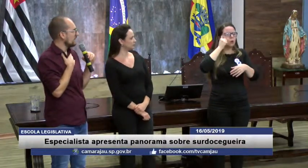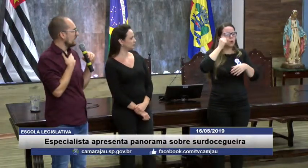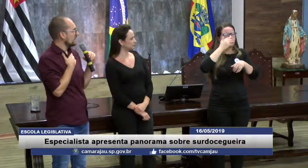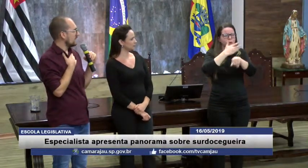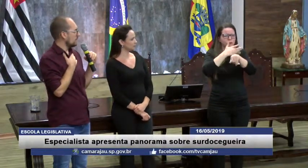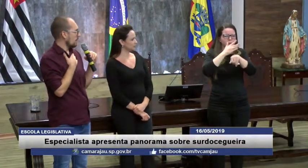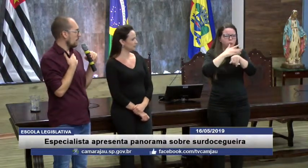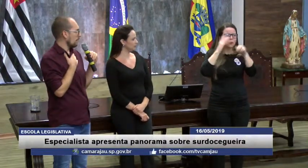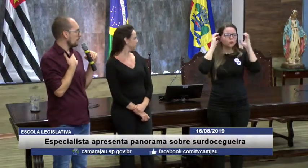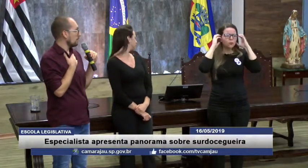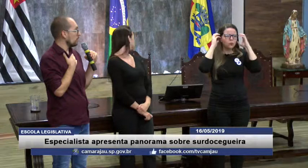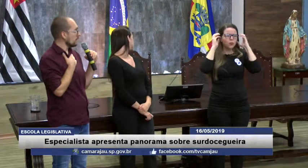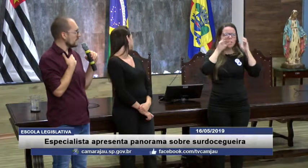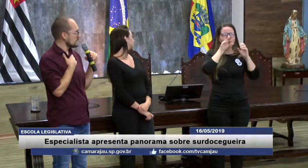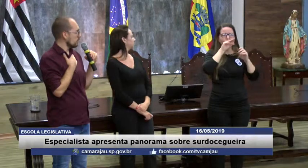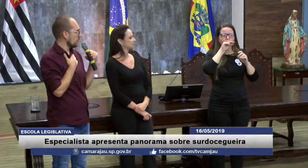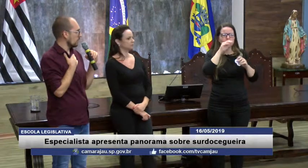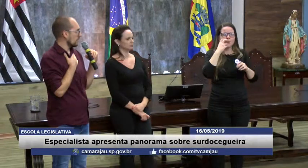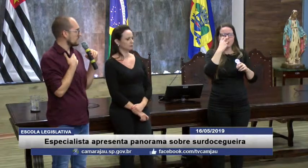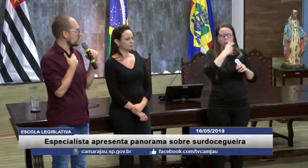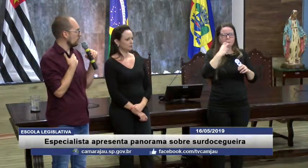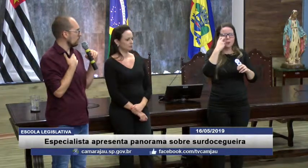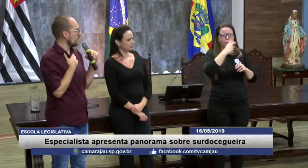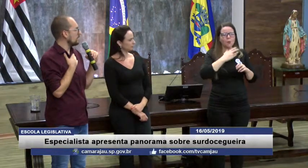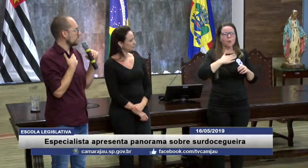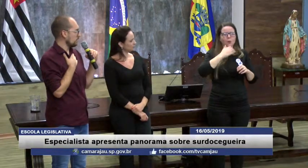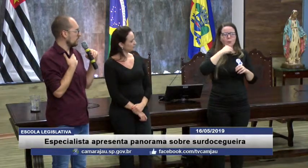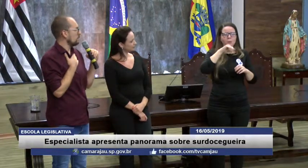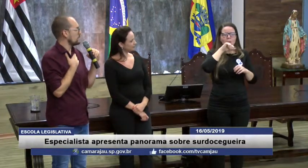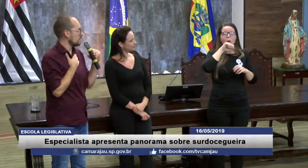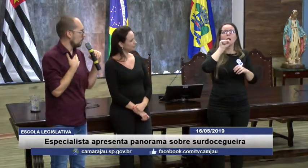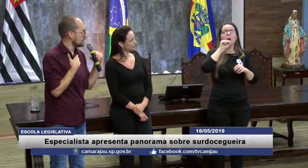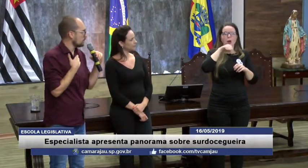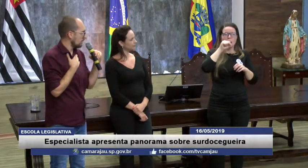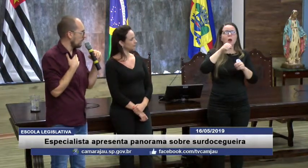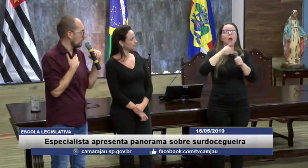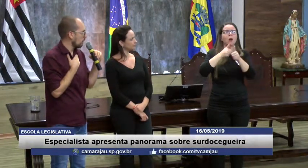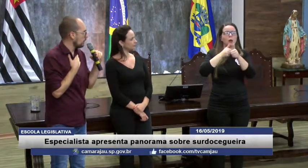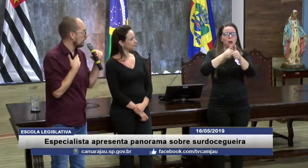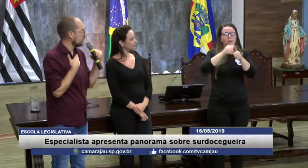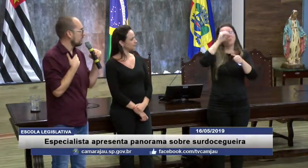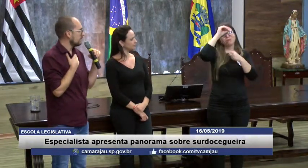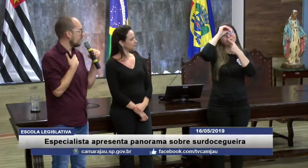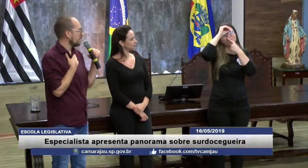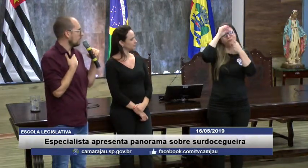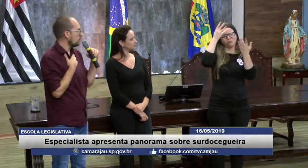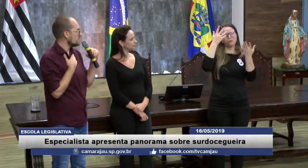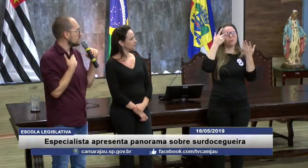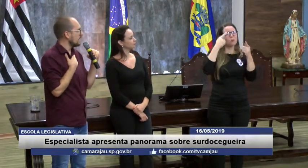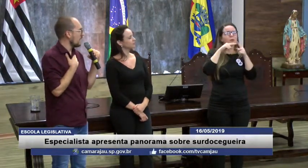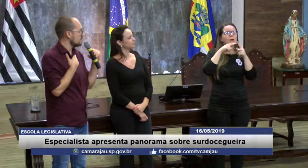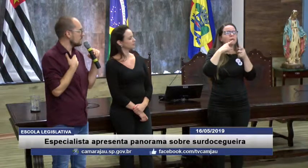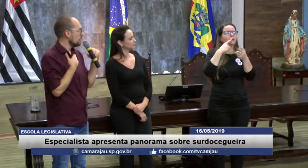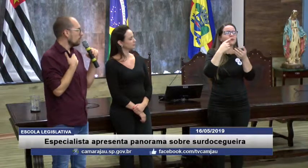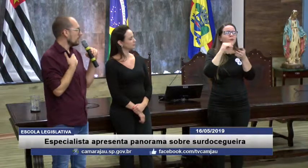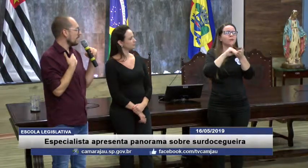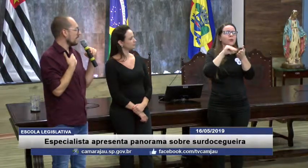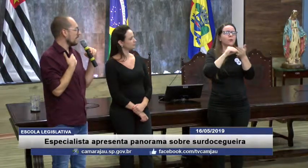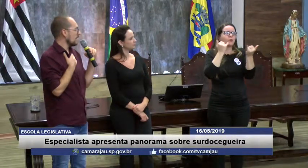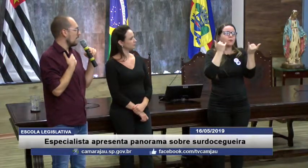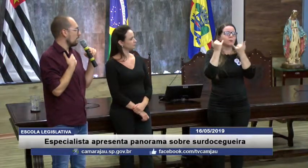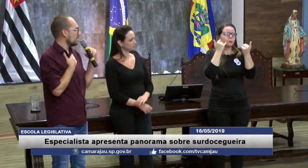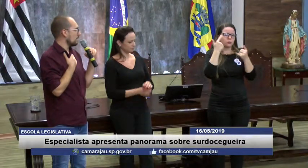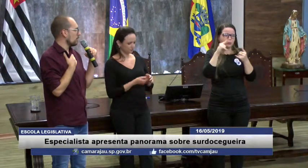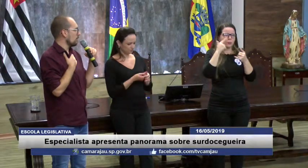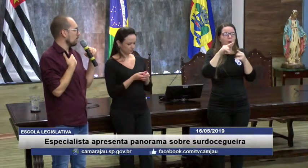abordagem a primeira orientação que a minha mãe recebeu foi: sua filha precisa começar a falar com a boca, né? E não em sinais. Porque